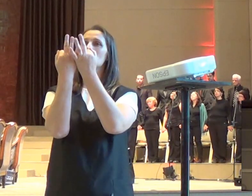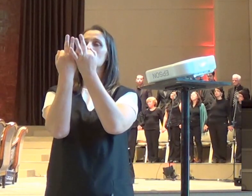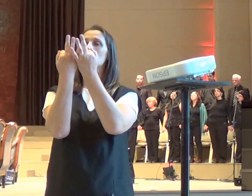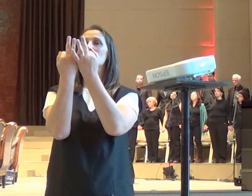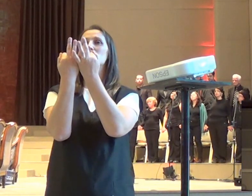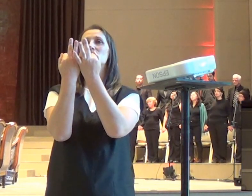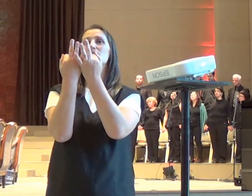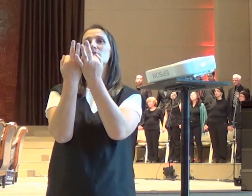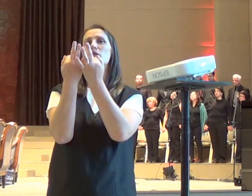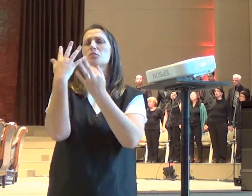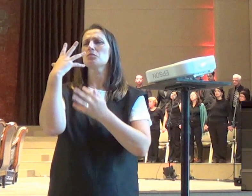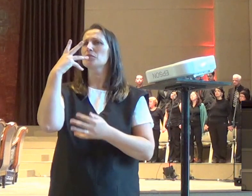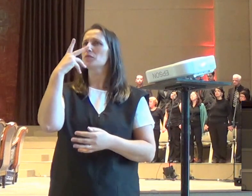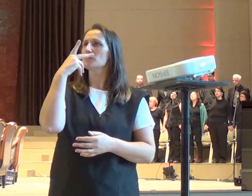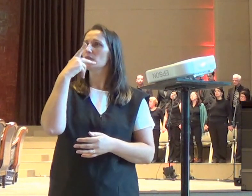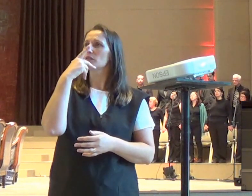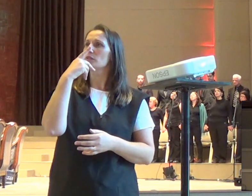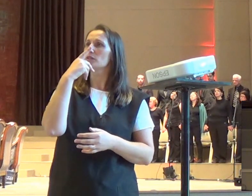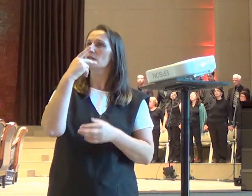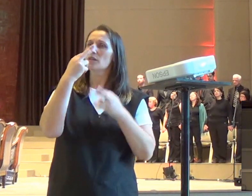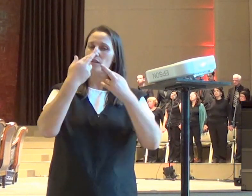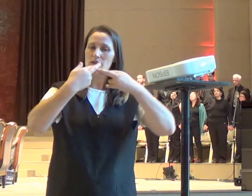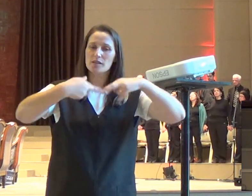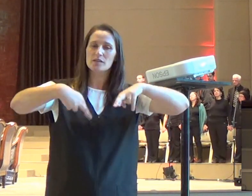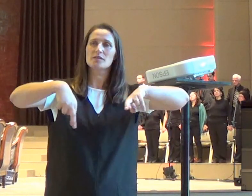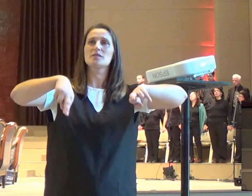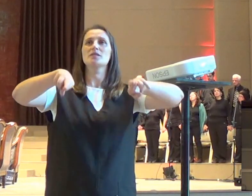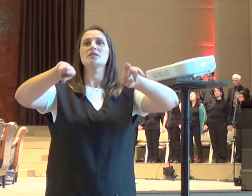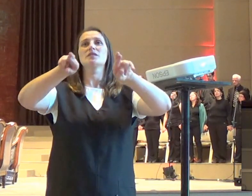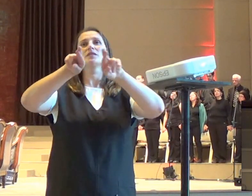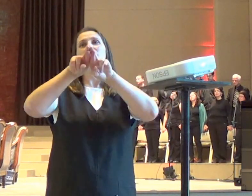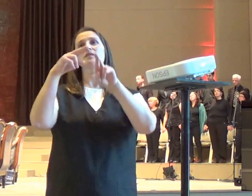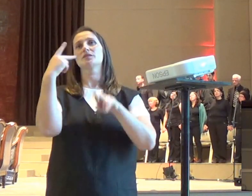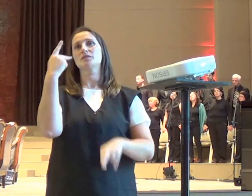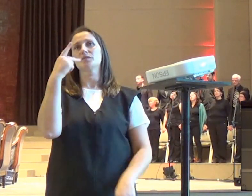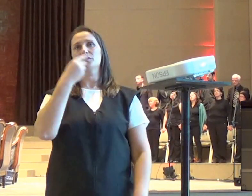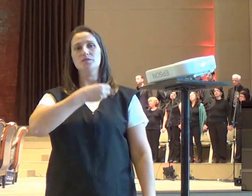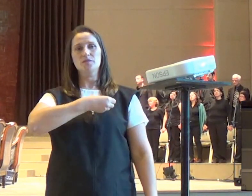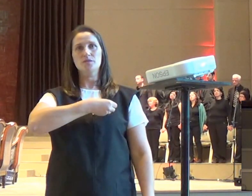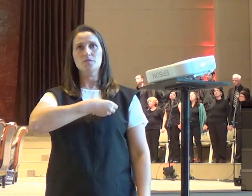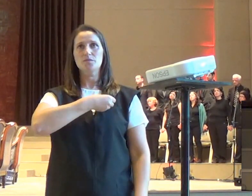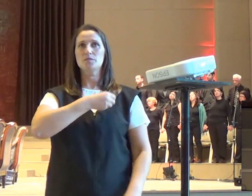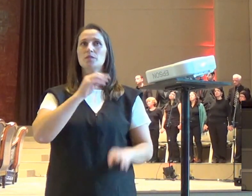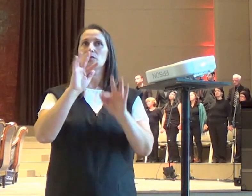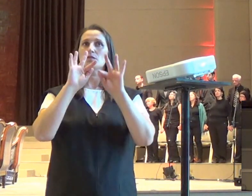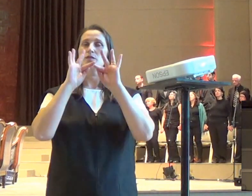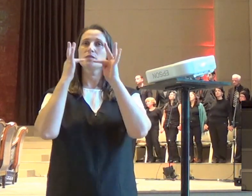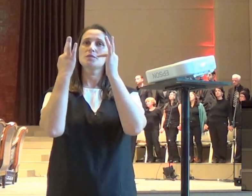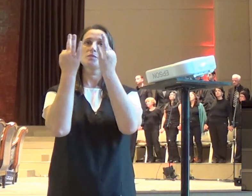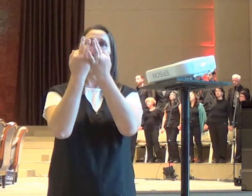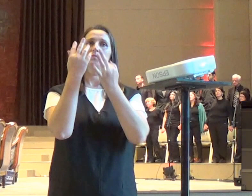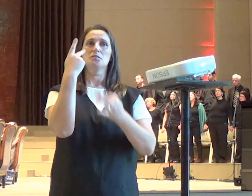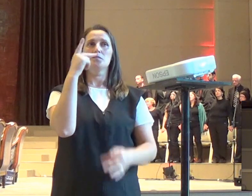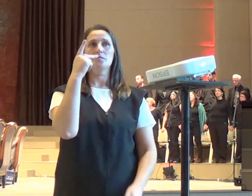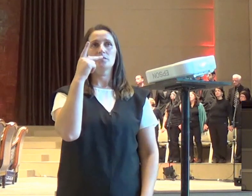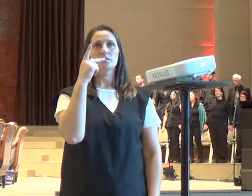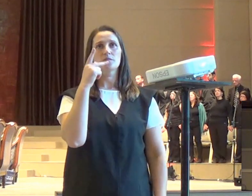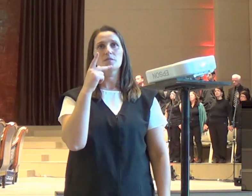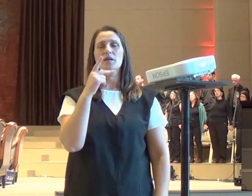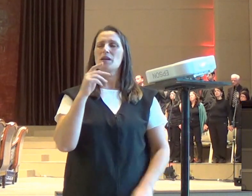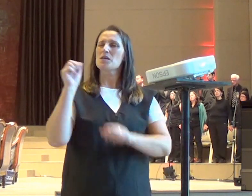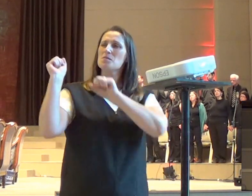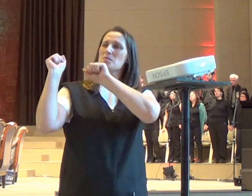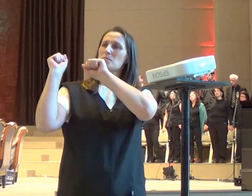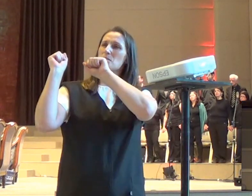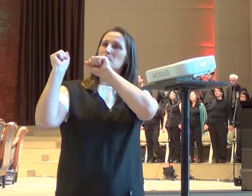pela integração pela reconciliação a bíblia diz que é uma benção que se espalha na terra quando há